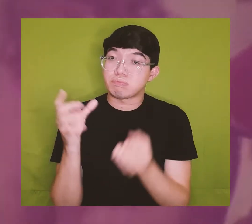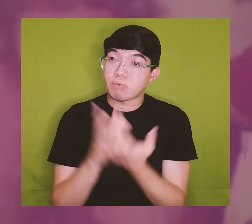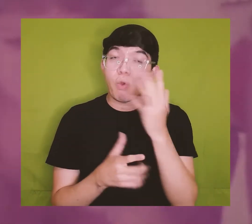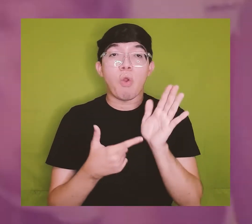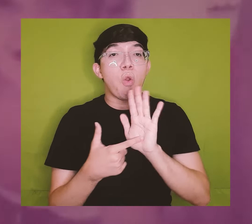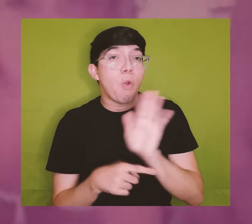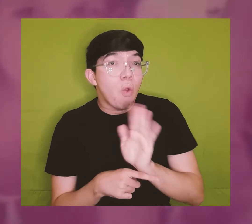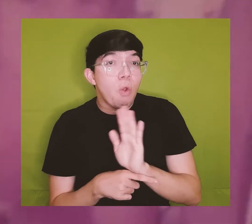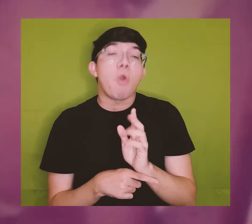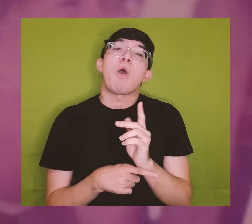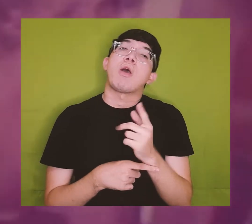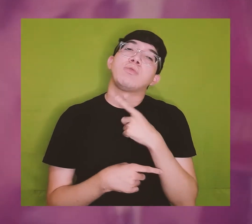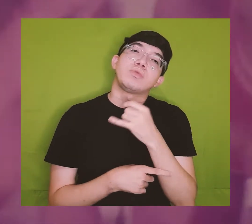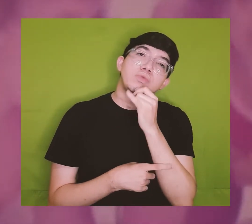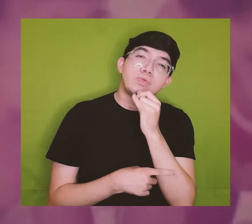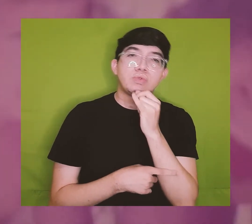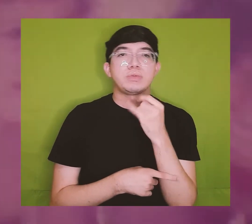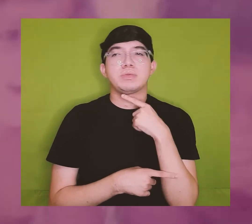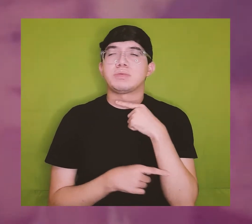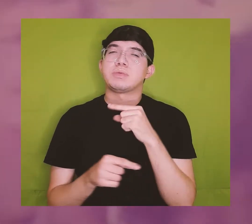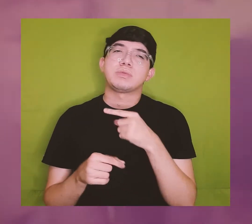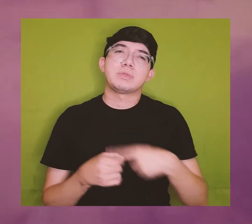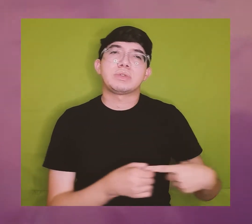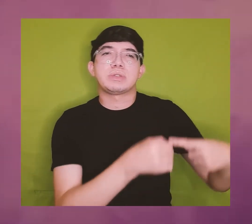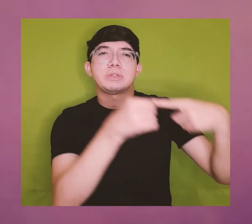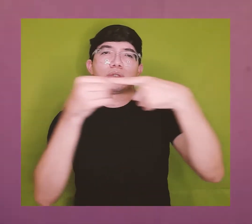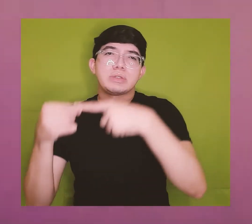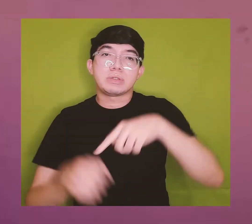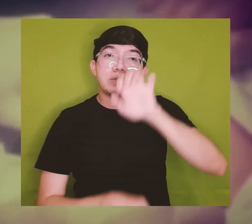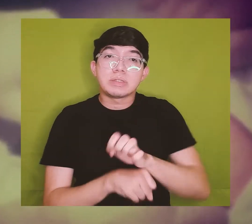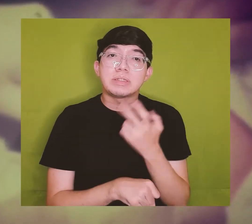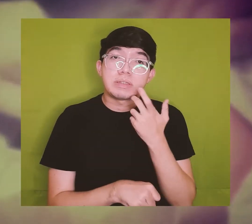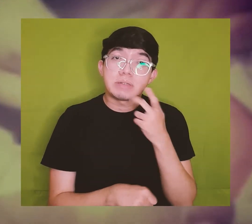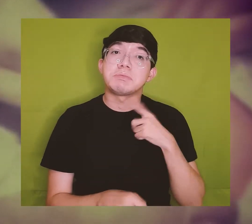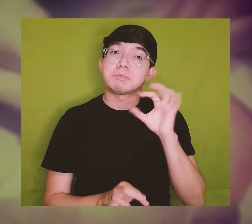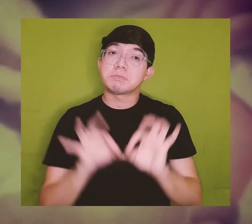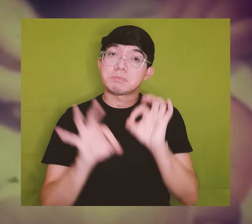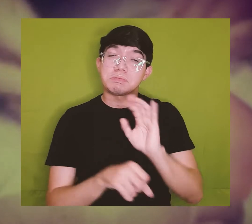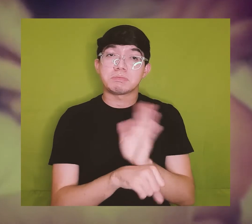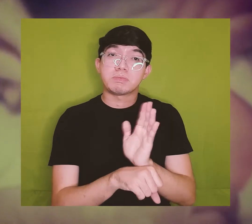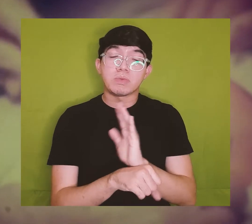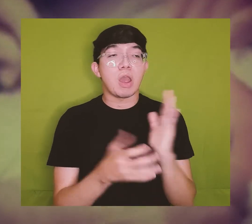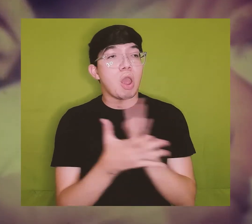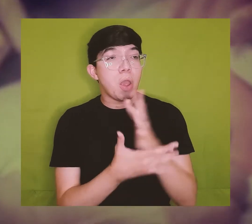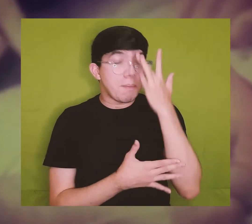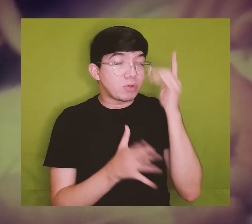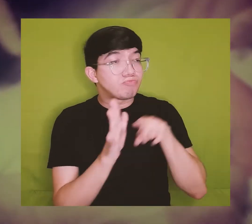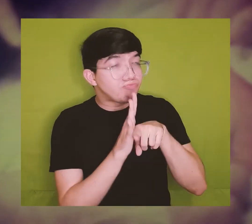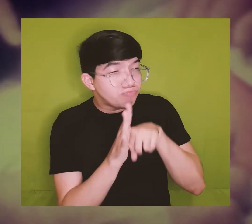boa documentando desde os cinemas ambulantes, né, do interior do Ceará, até gente que pesquisa mais recente, assim, né? O cinema de